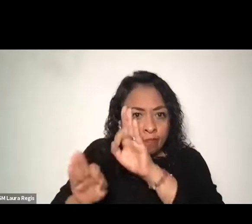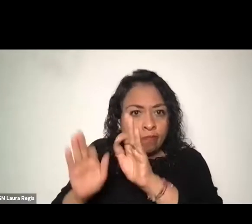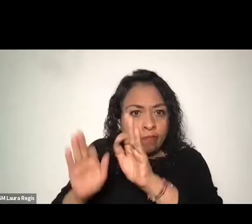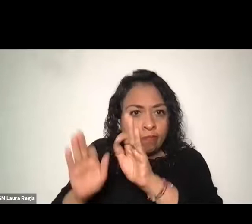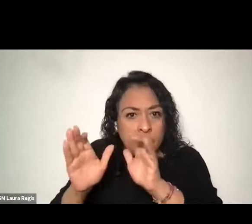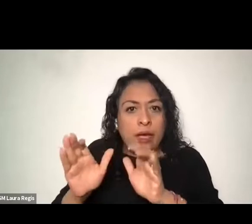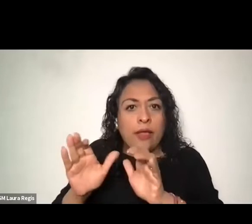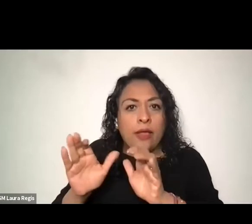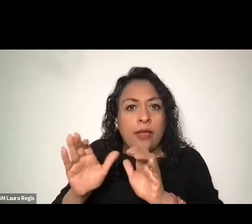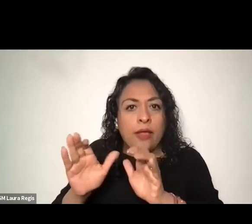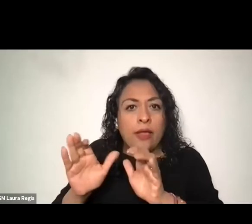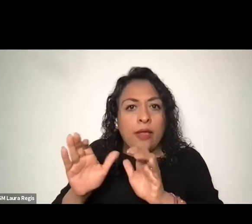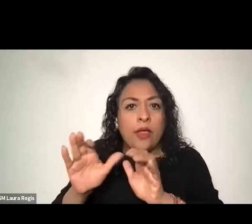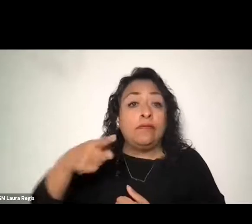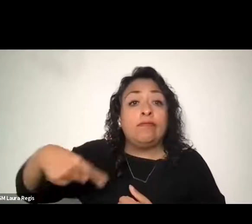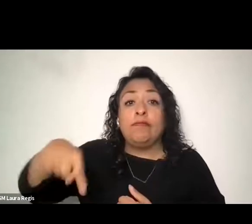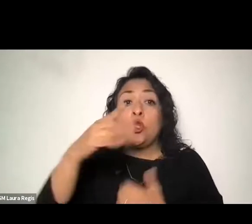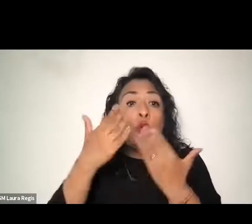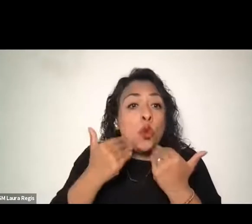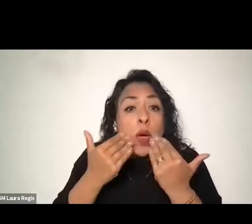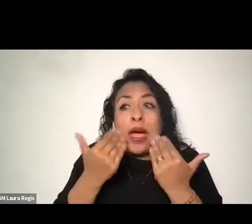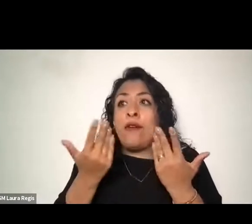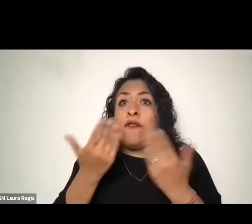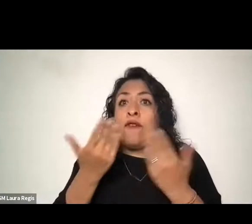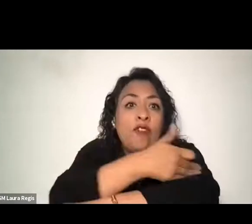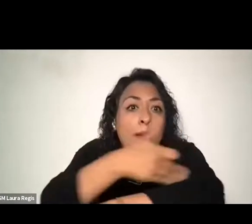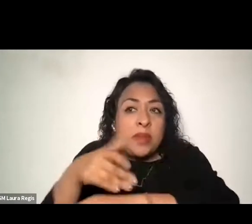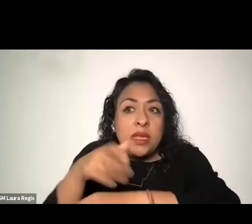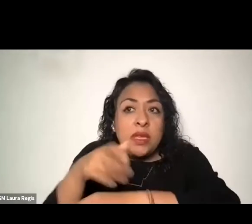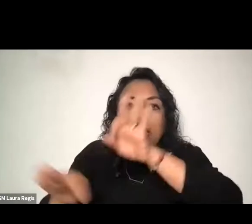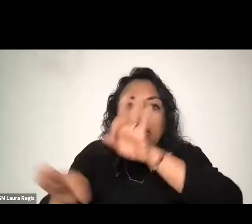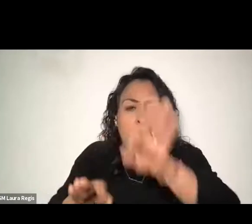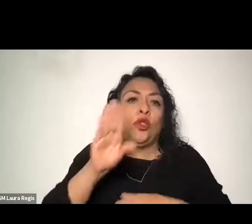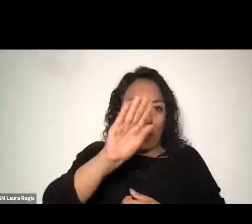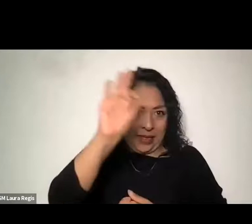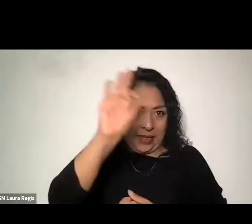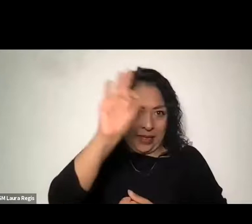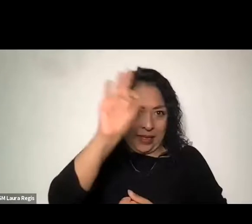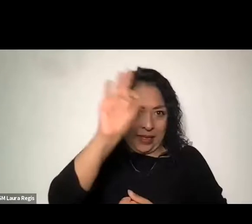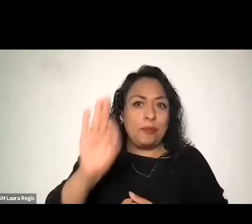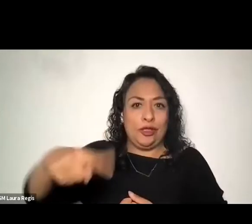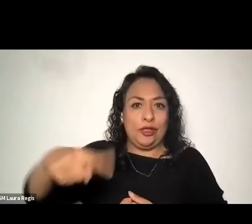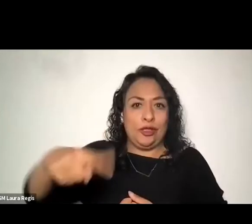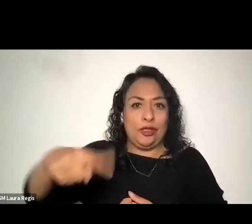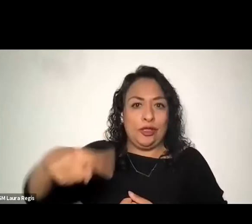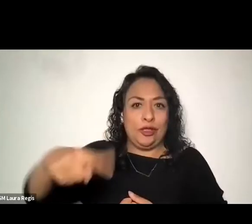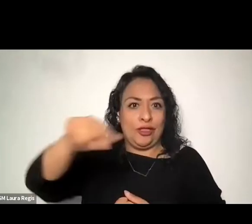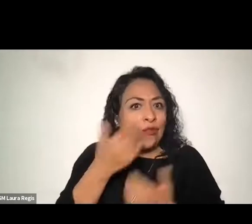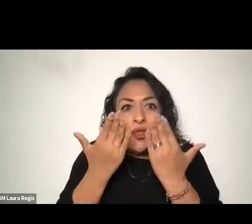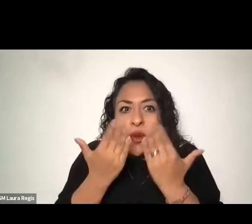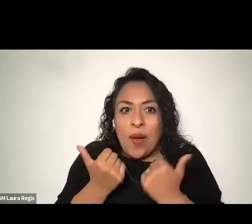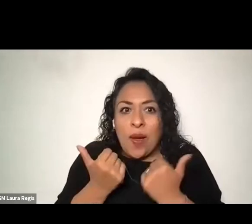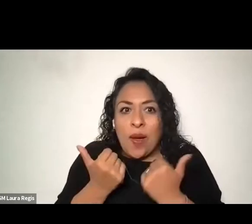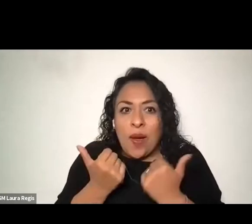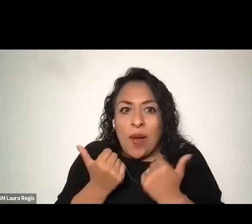de niños y niñas que carecen de cuidados parentales. El 90% de estos niños y niñas que no tienen familia que les